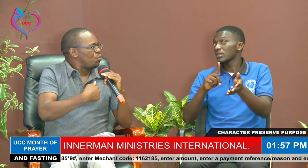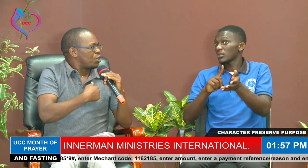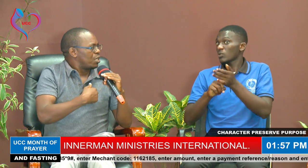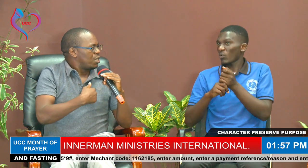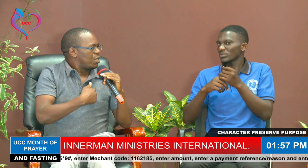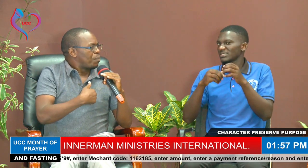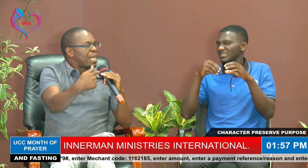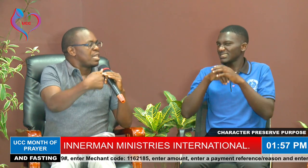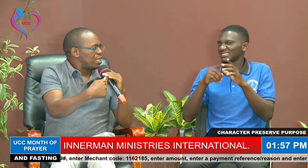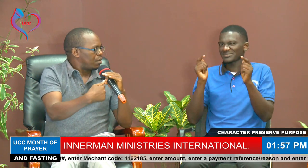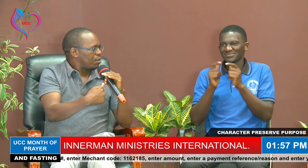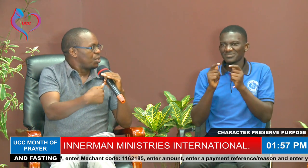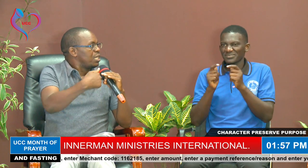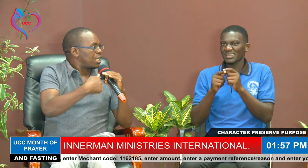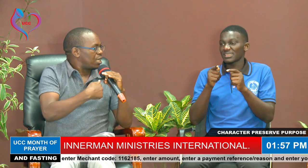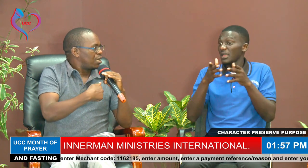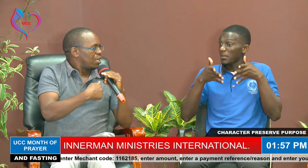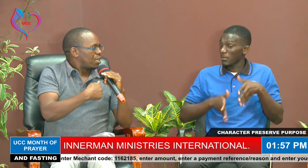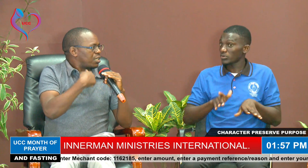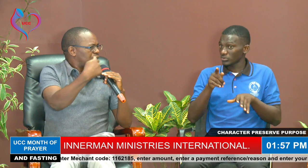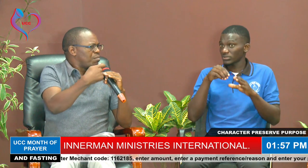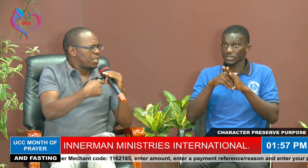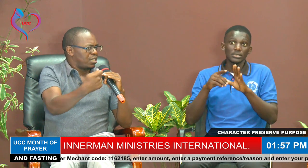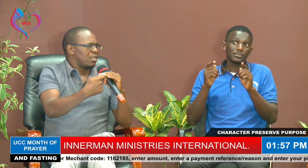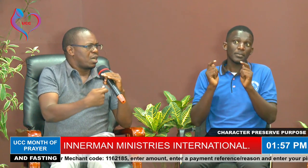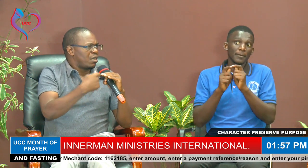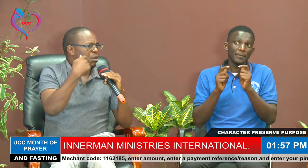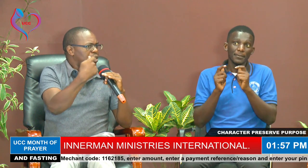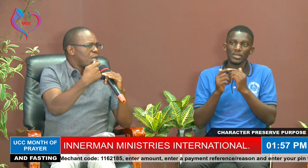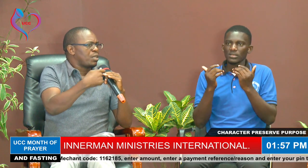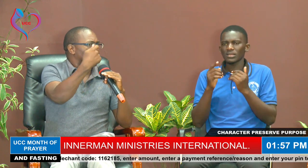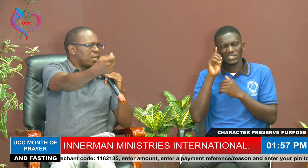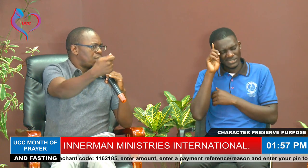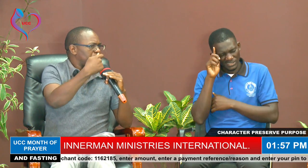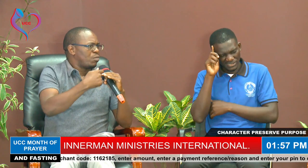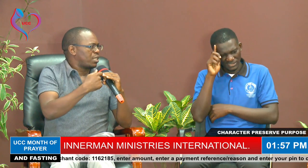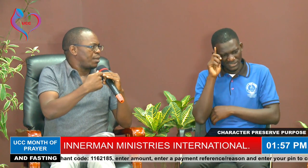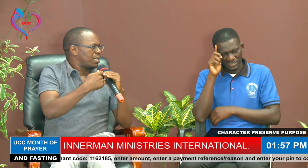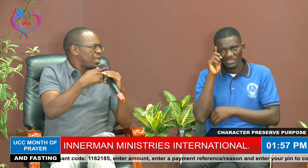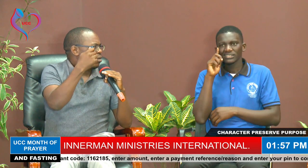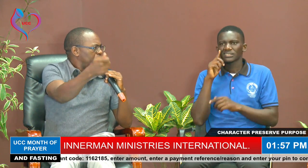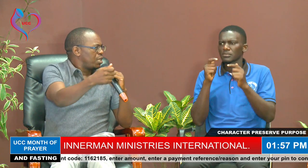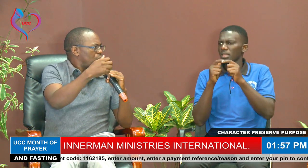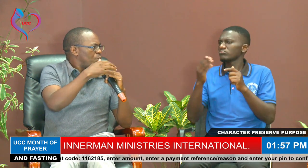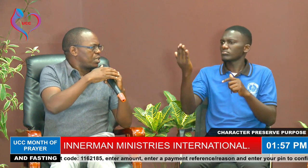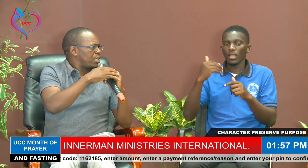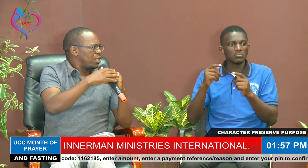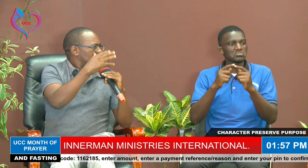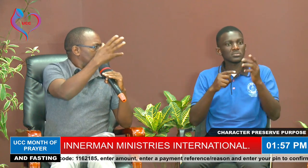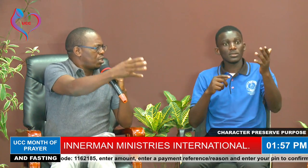bulumi pain buyinike kati just imagine nga bakuyita buyinike ndetere kidomula chamaze buyinike kumesigiri